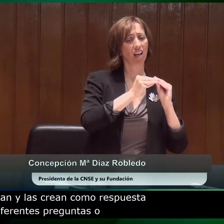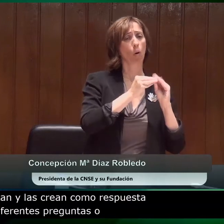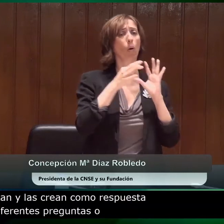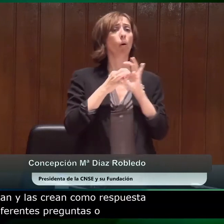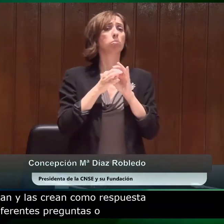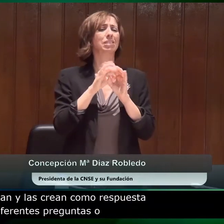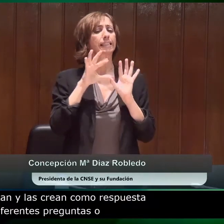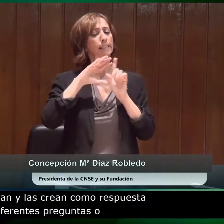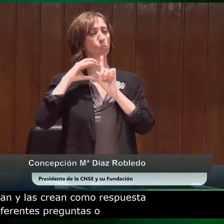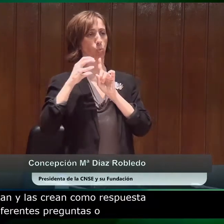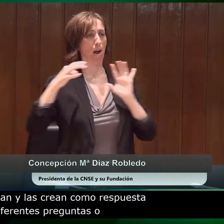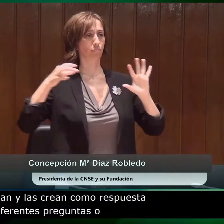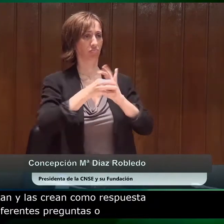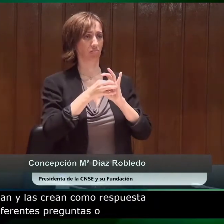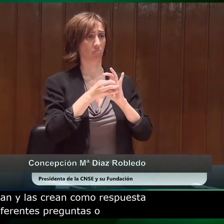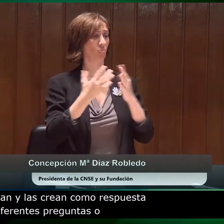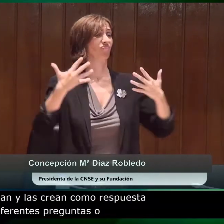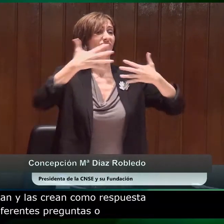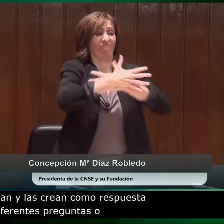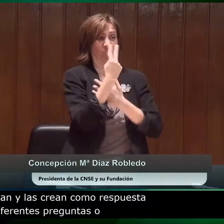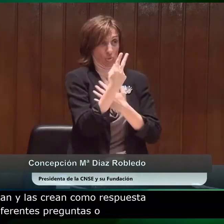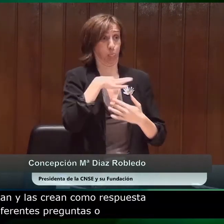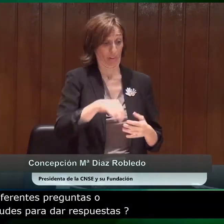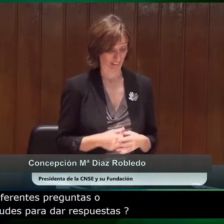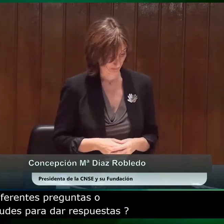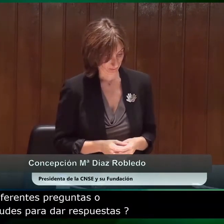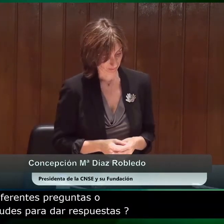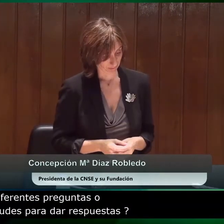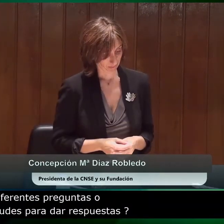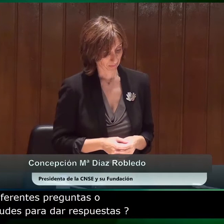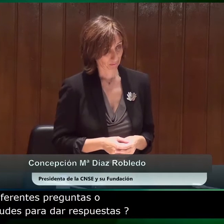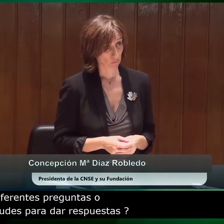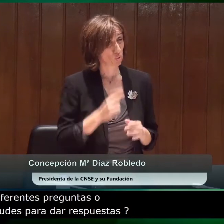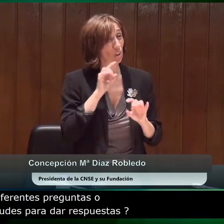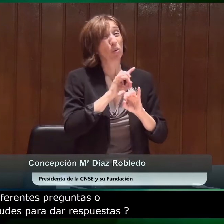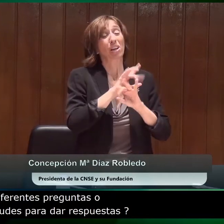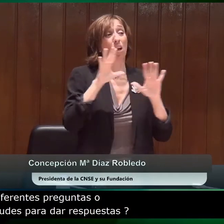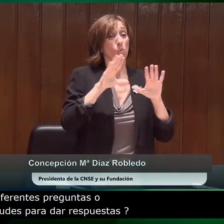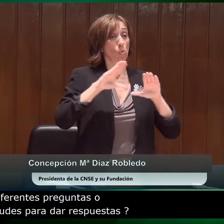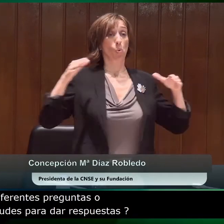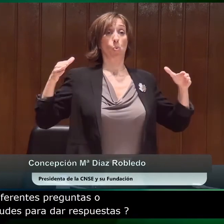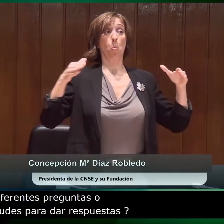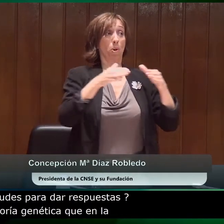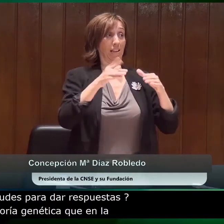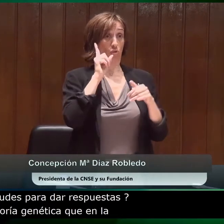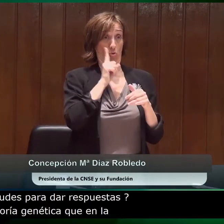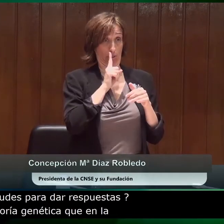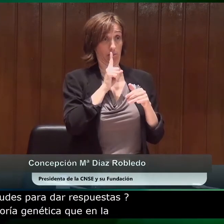Universal de chomsky aparece habla también de la cultura y realmente dar respuesta que las dos van